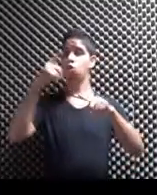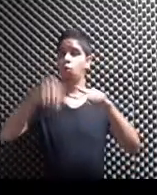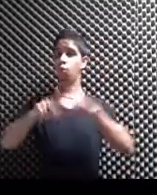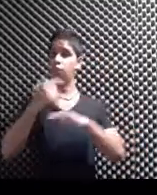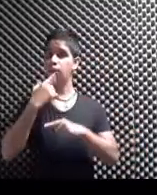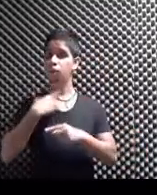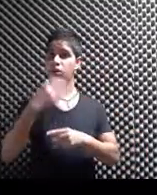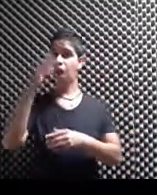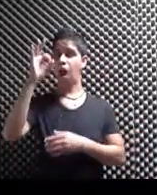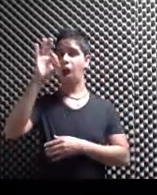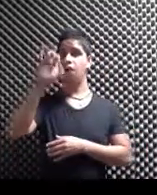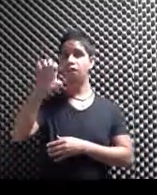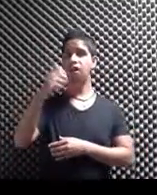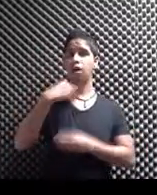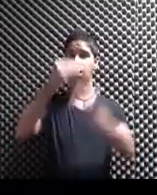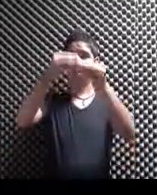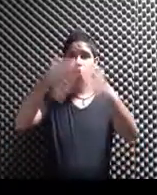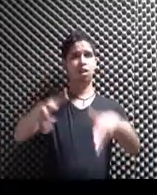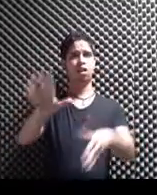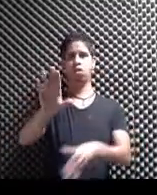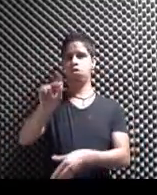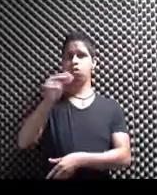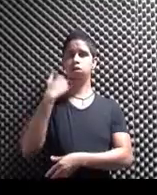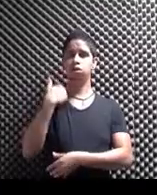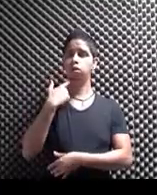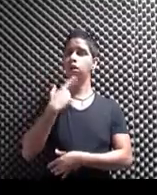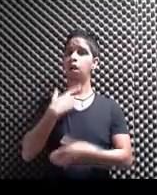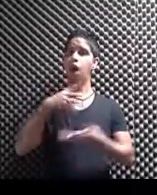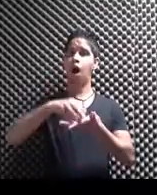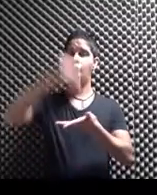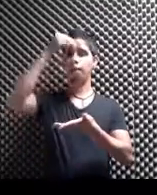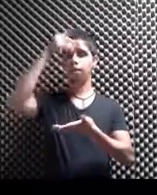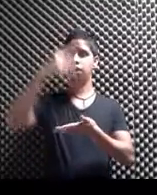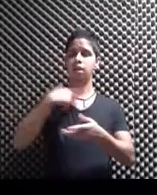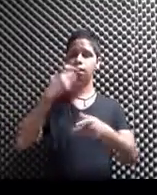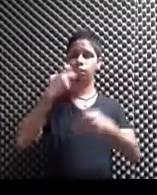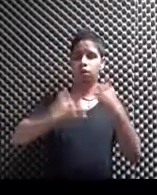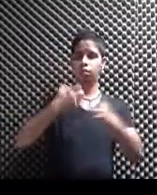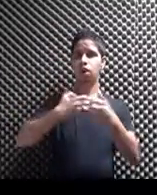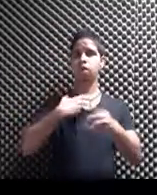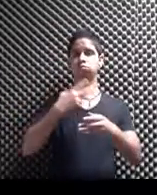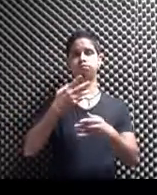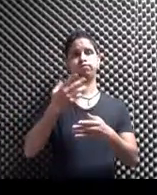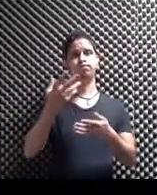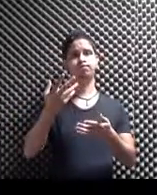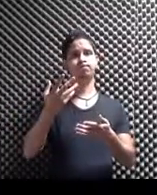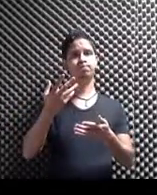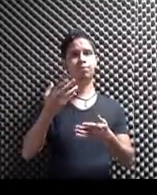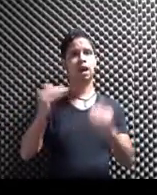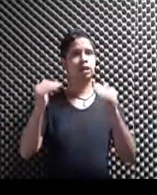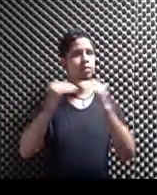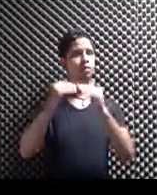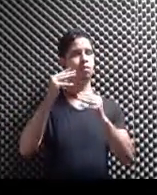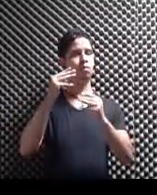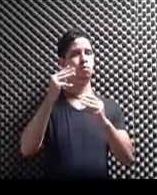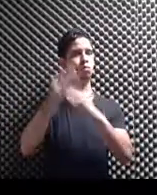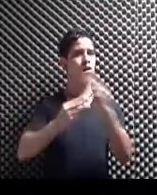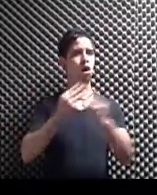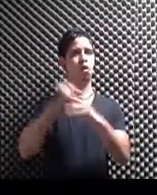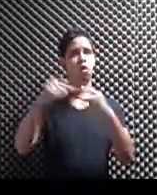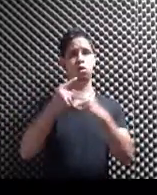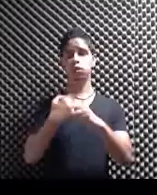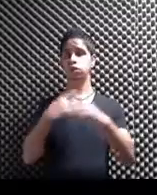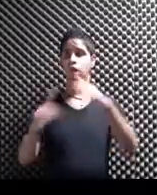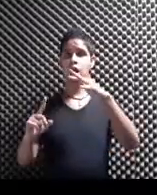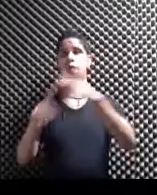nunca perder la fe todos estamos aprendiendo de crisis a nivel planetario claro ¿ves? y cada vez que dicen apareció este asteroide de